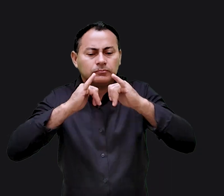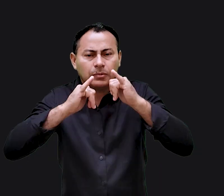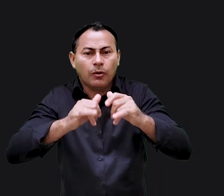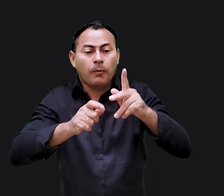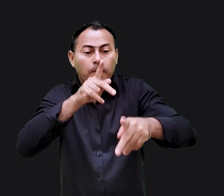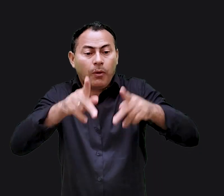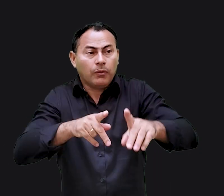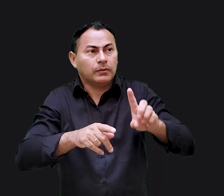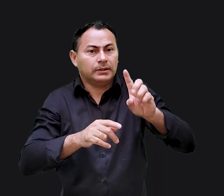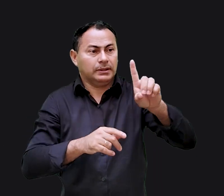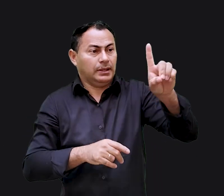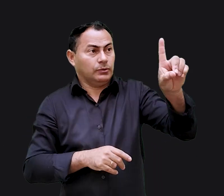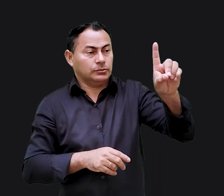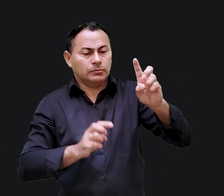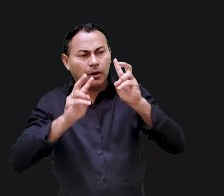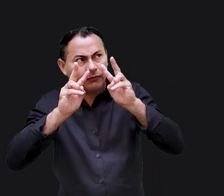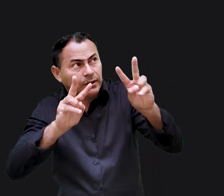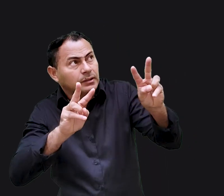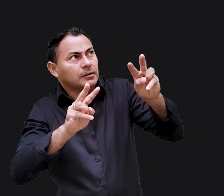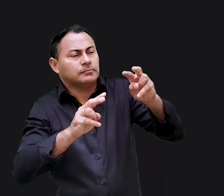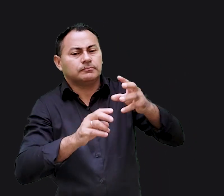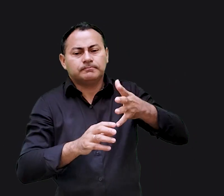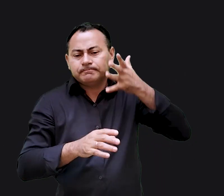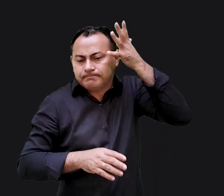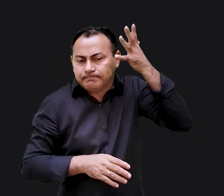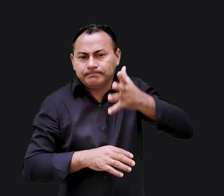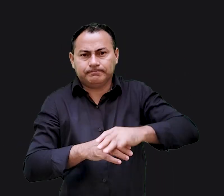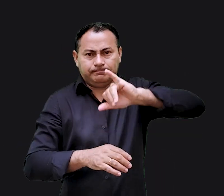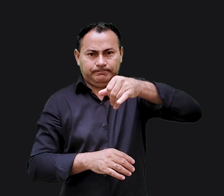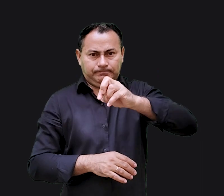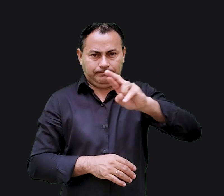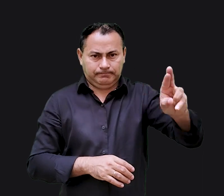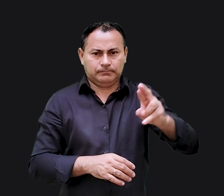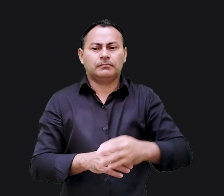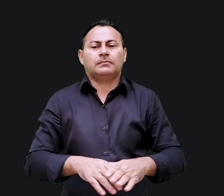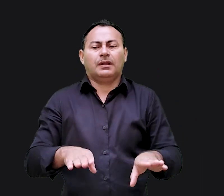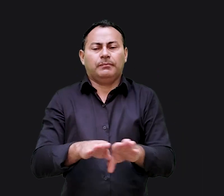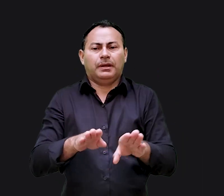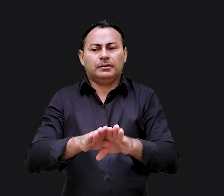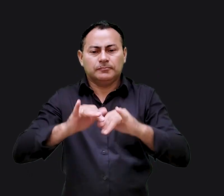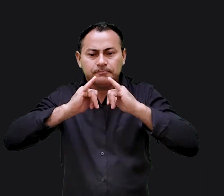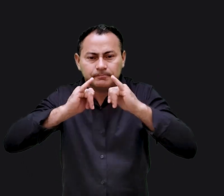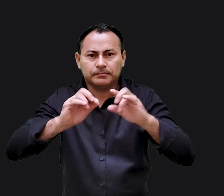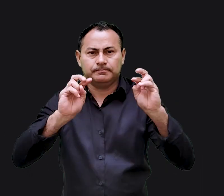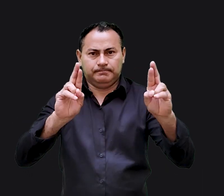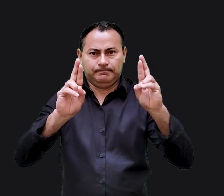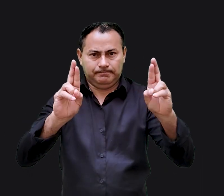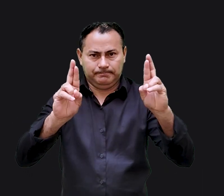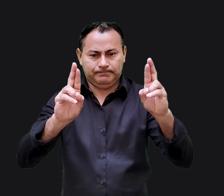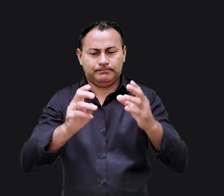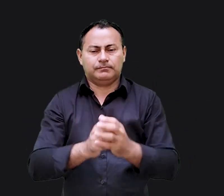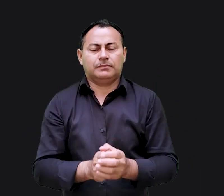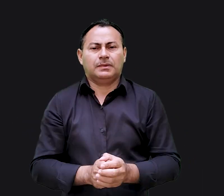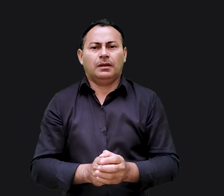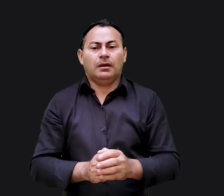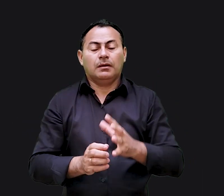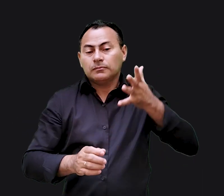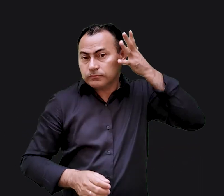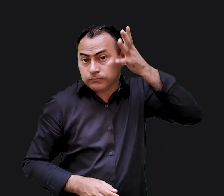Se o povo de Deus ouvisse os sermões de Jeremias, seria alimentado com a esperança que ele também pregava. O sermão